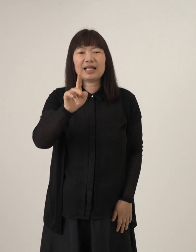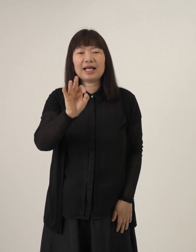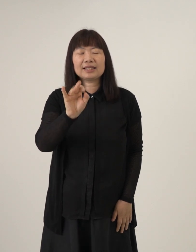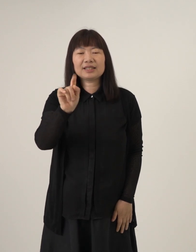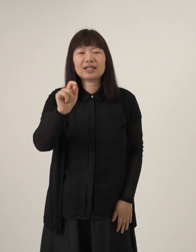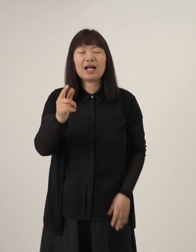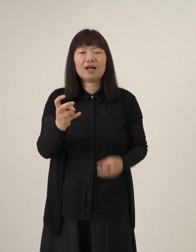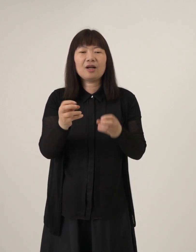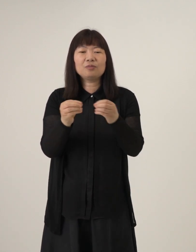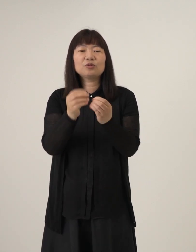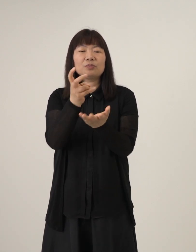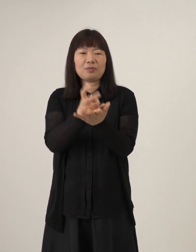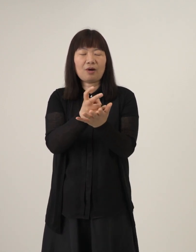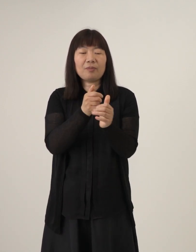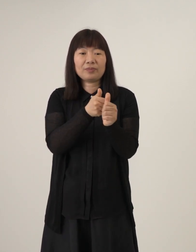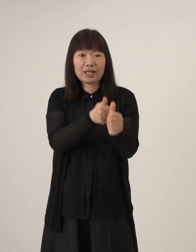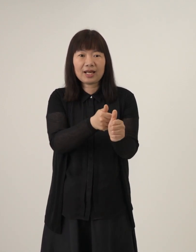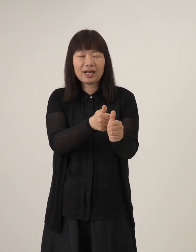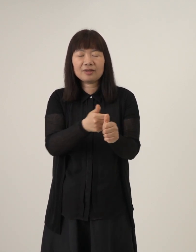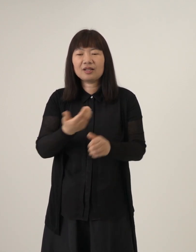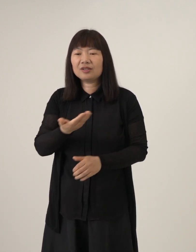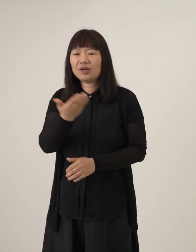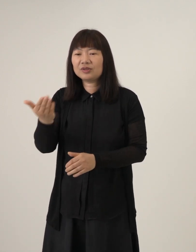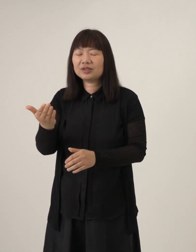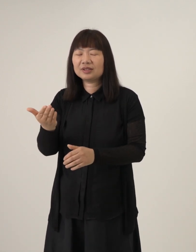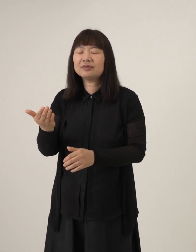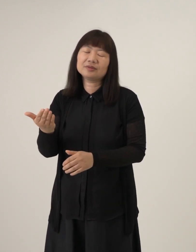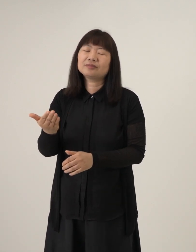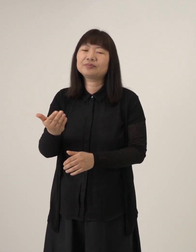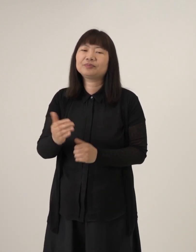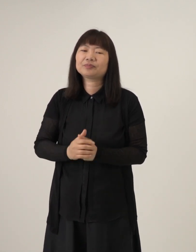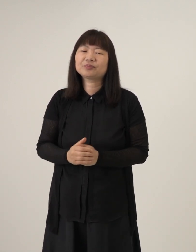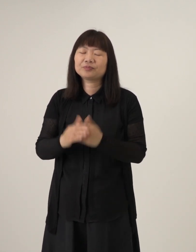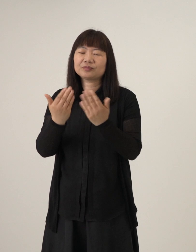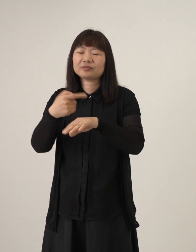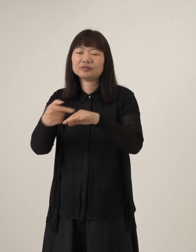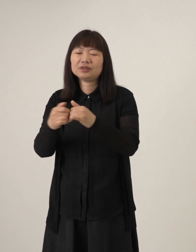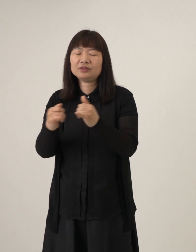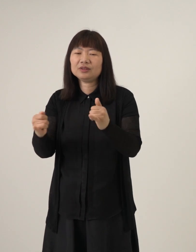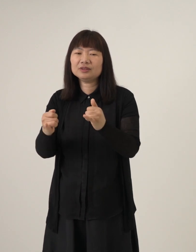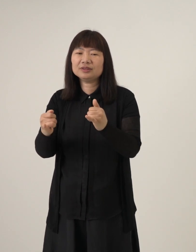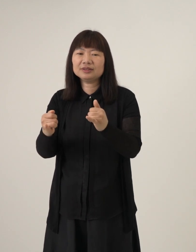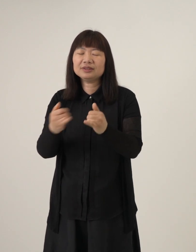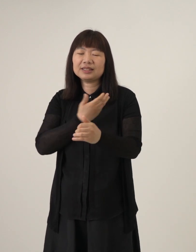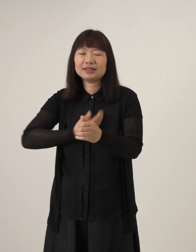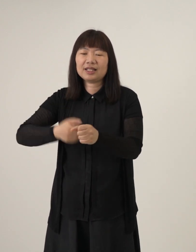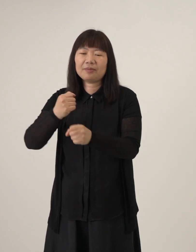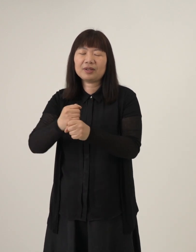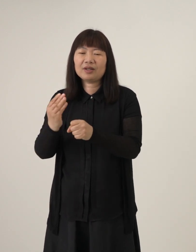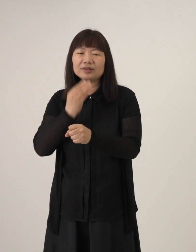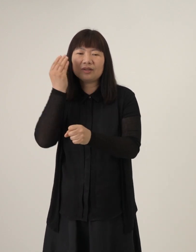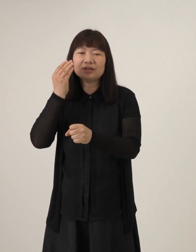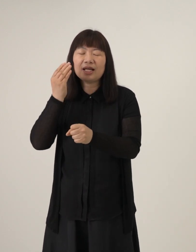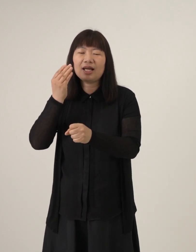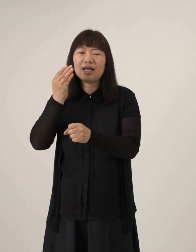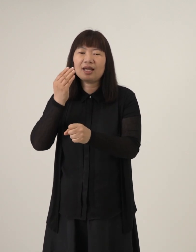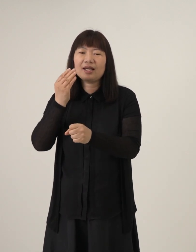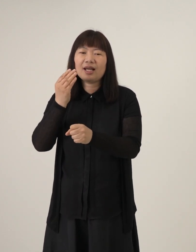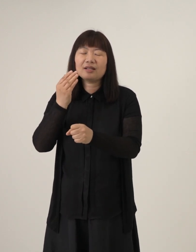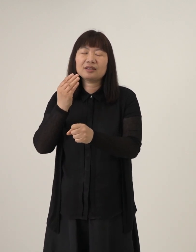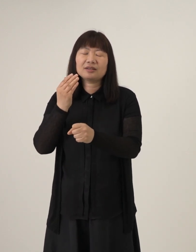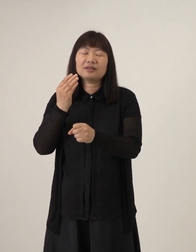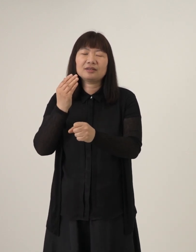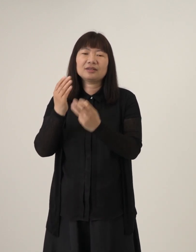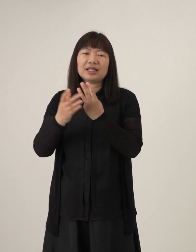그러므로 너희는 가서 모든 민족을 제자로 삼아 아버지와 아들과 성령의 이름으로 세례를 베풀고 시작.